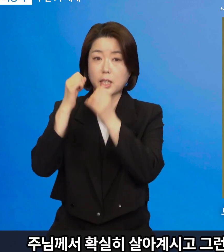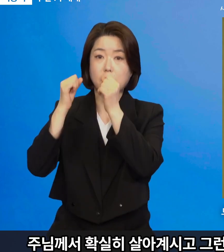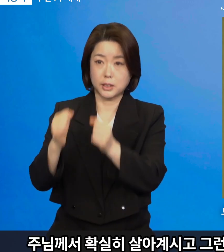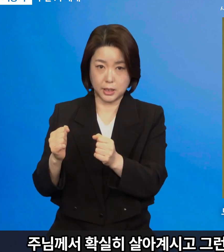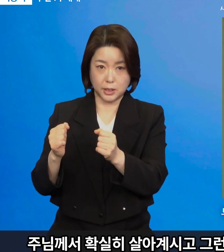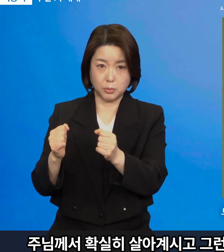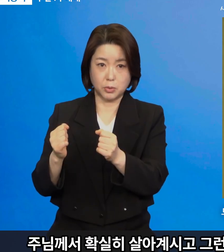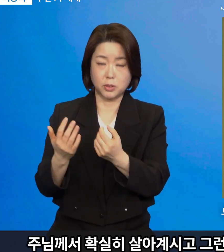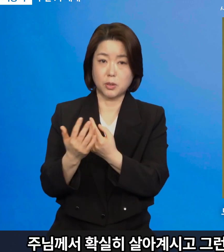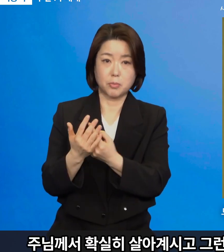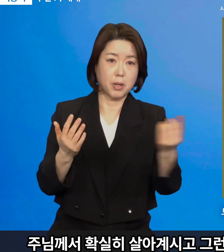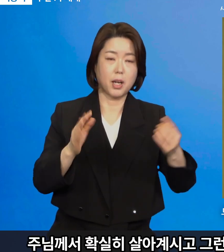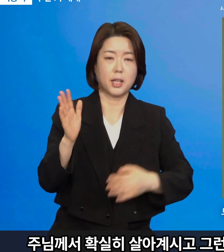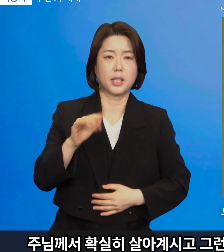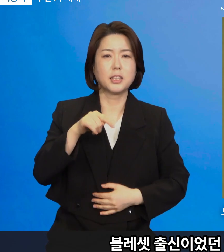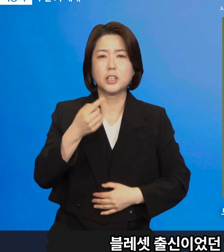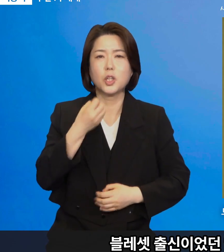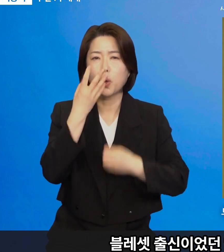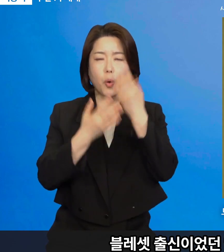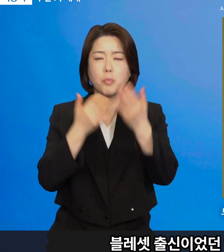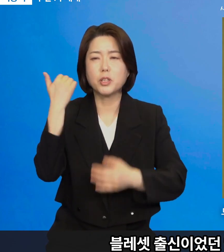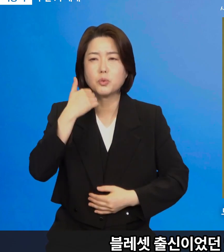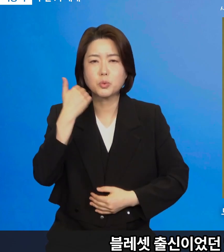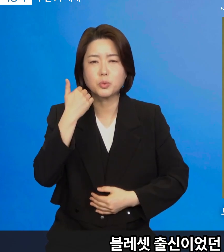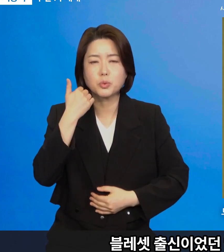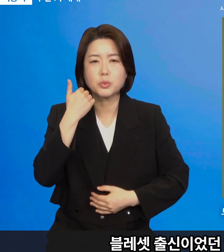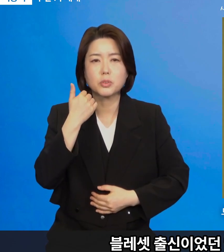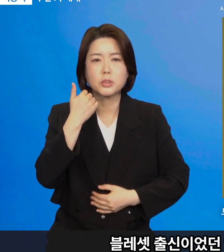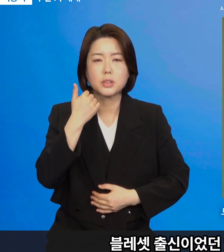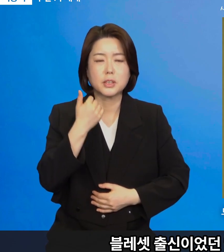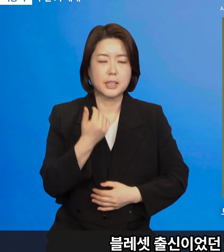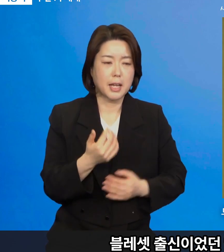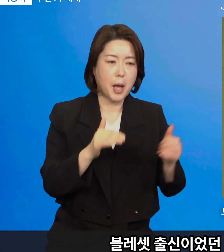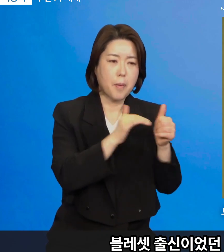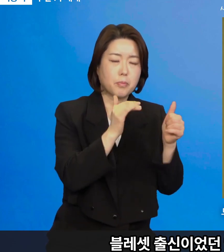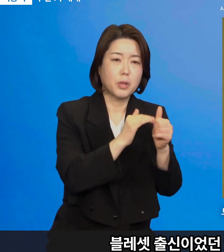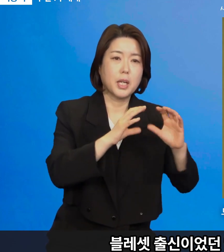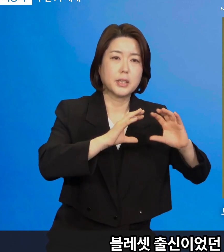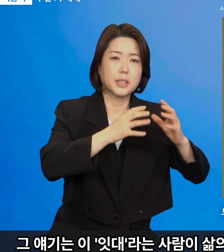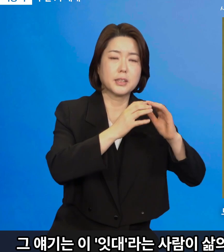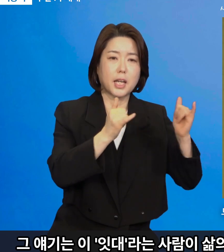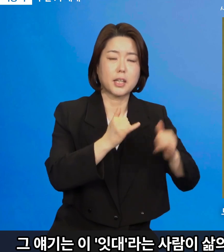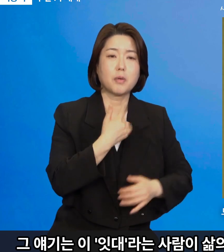살아계시고. 근데 이 고백이 누구의 고백이요? 블레셋 출신이었던 이때의 고백이에요. 그 얘기는